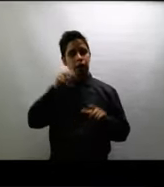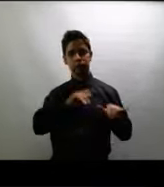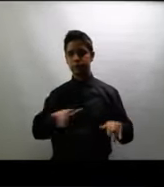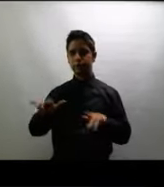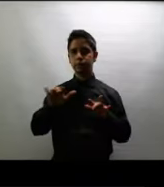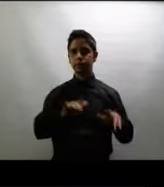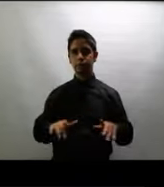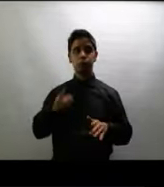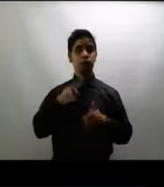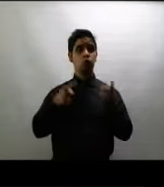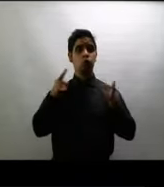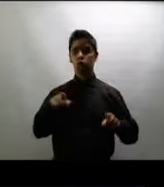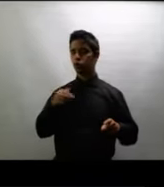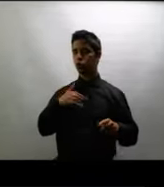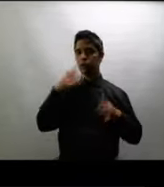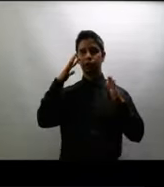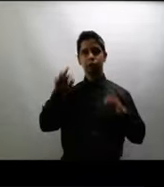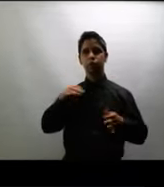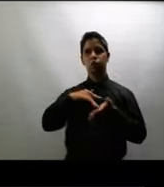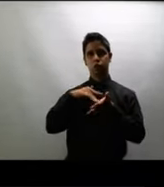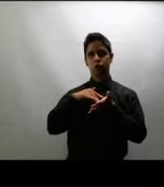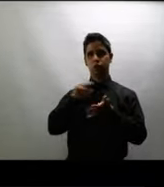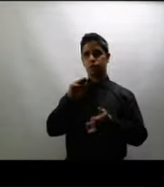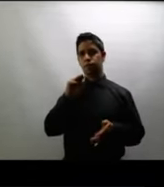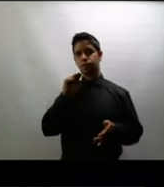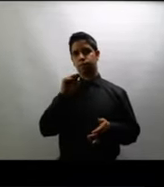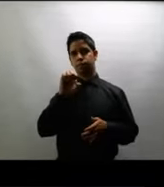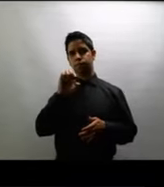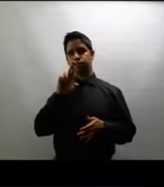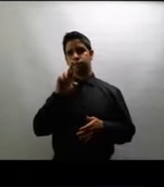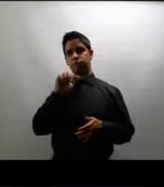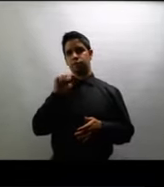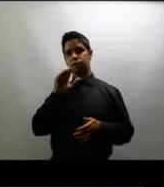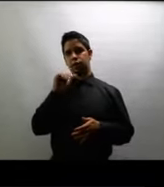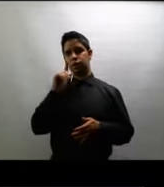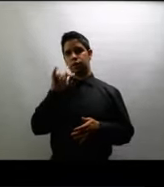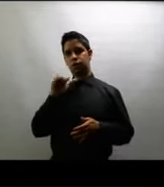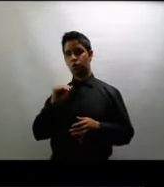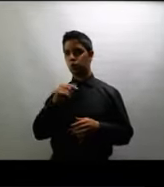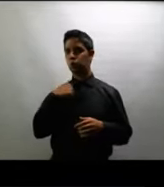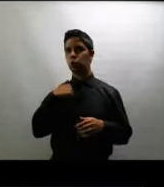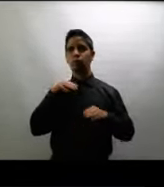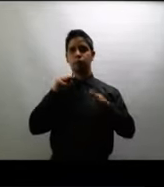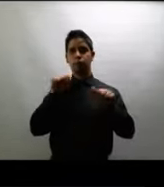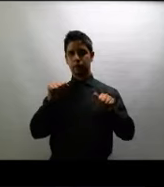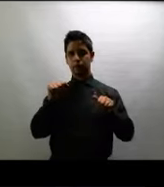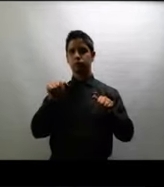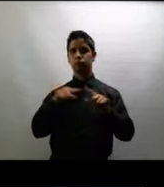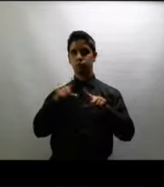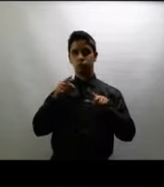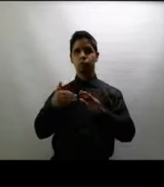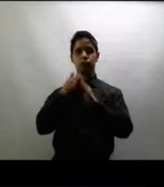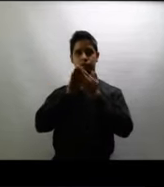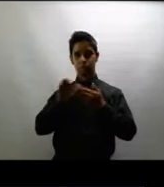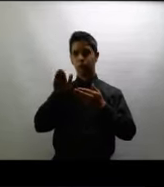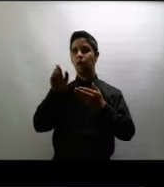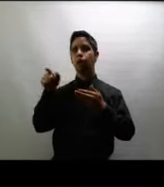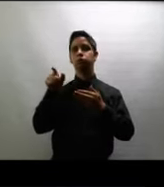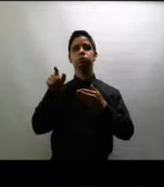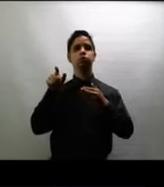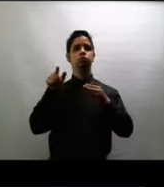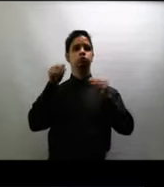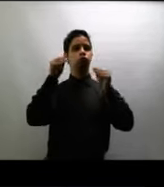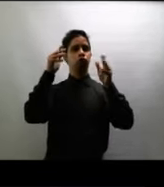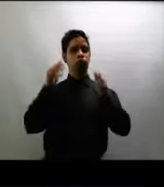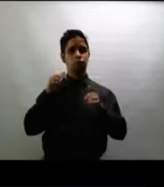Después me fui a estudiar mercadeo. Ok, y está chévere. Me hice una maestría en mercadeo y era profesora de mercadeo en la Inter y